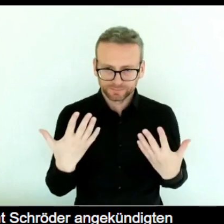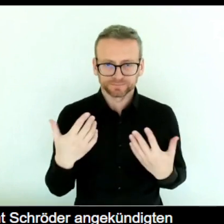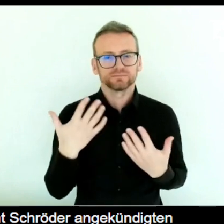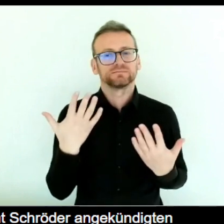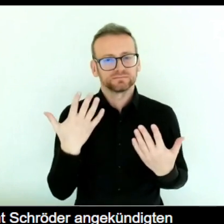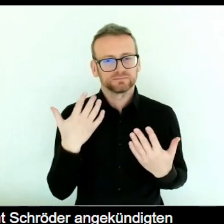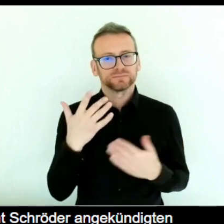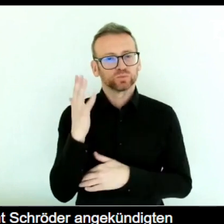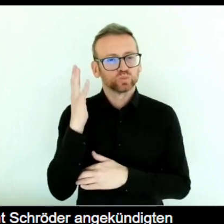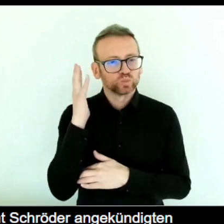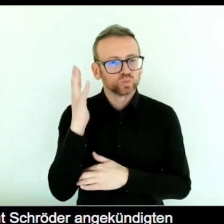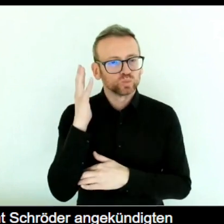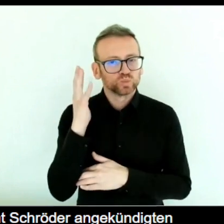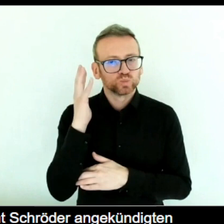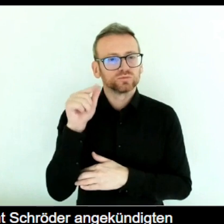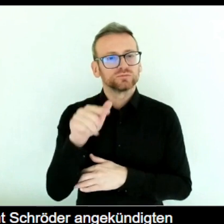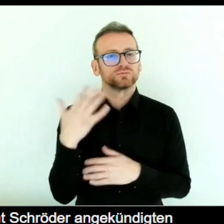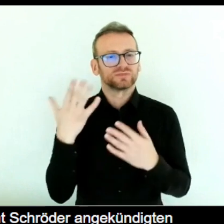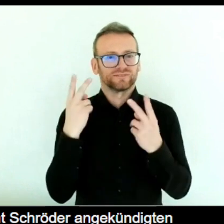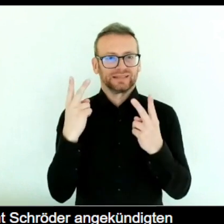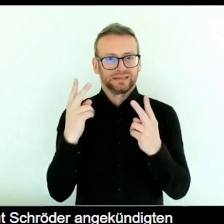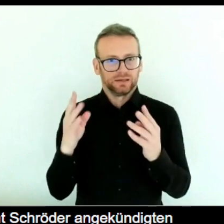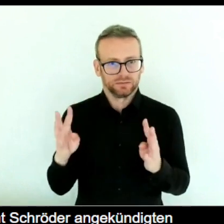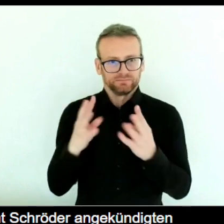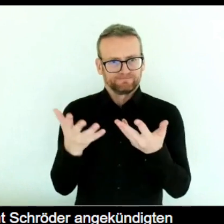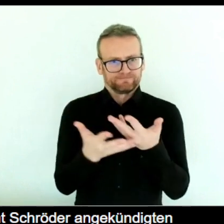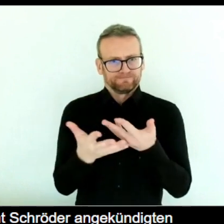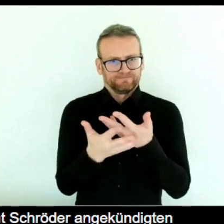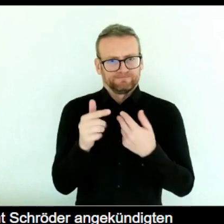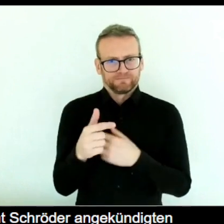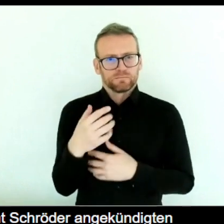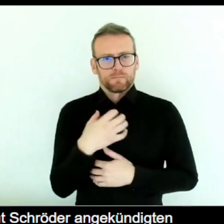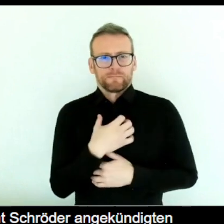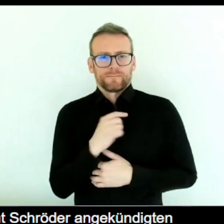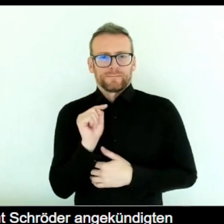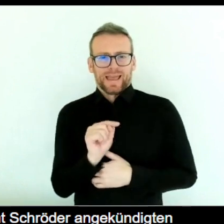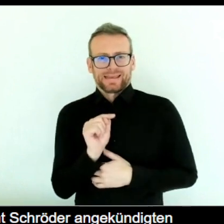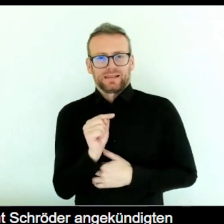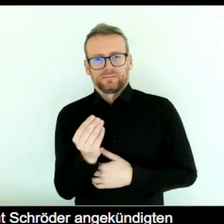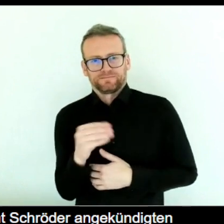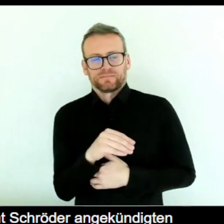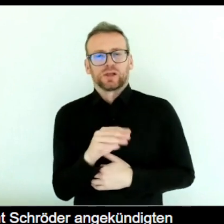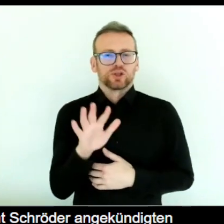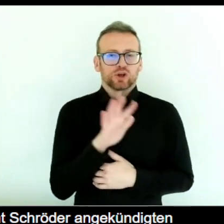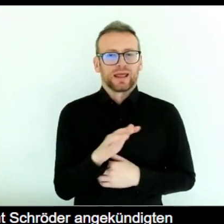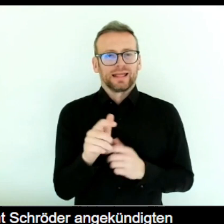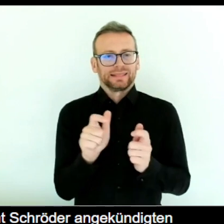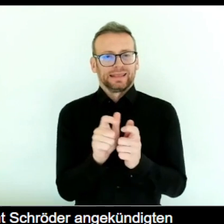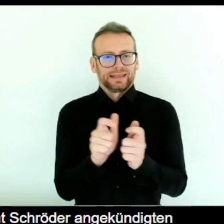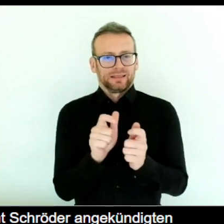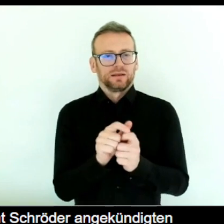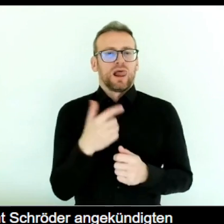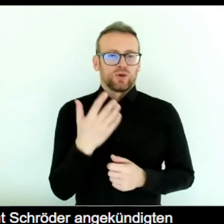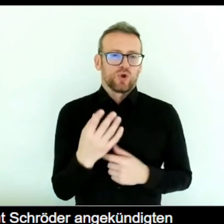-2024 zu haben ist. Alle beteiligten Ressorts arbeiten hier jetzt eng zusammen, stimmen alle wichtigen Inhalte und die